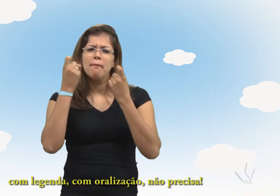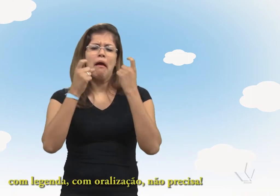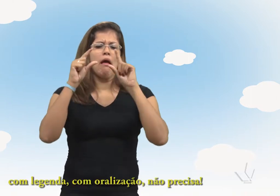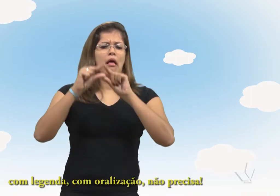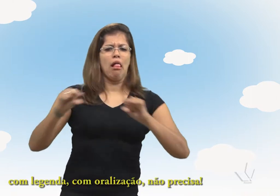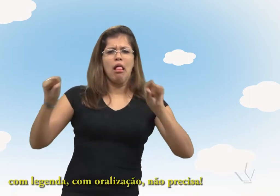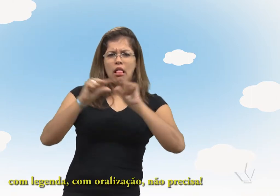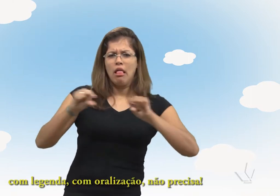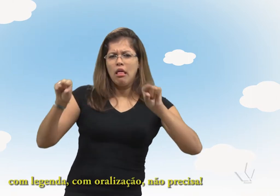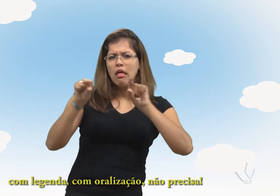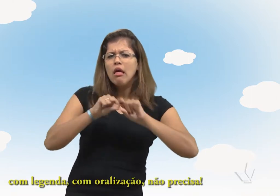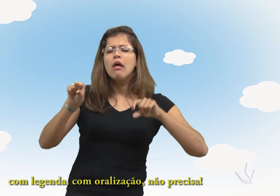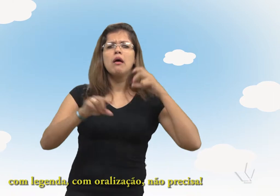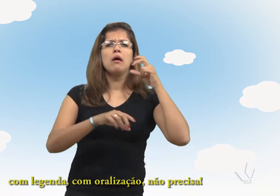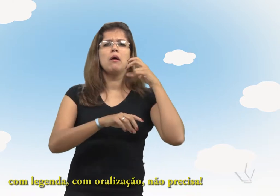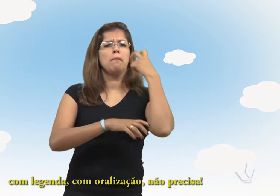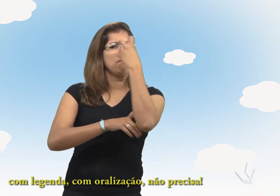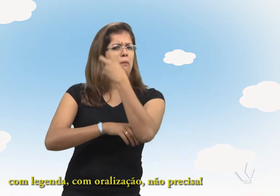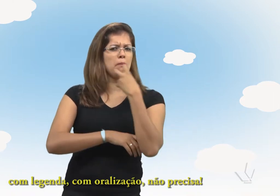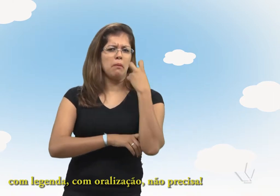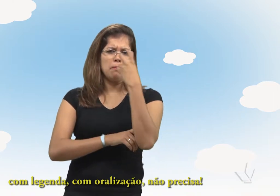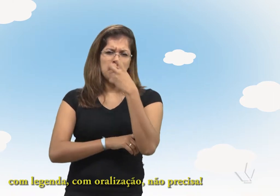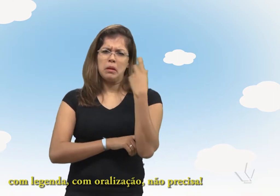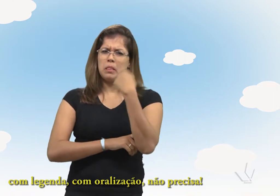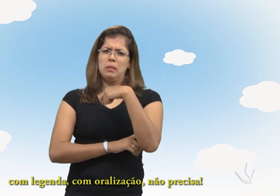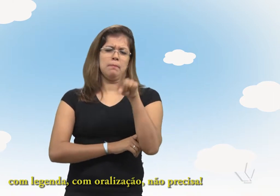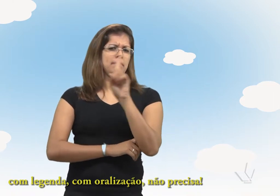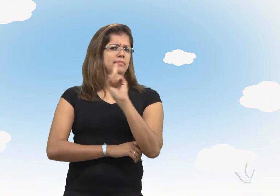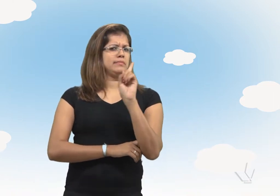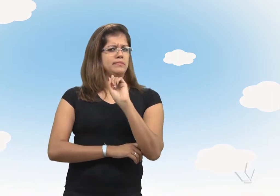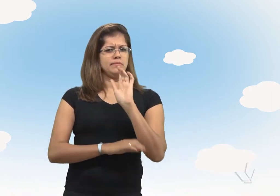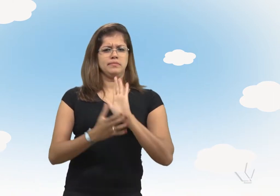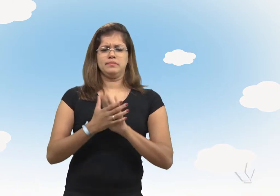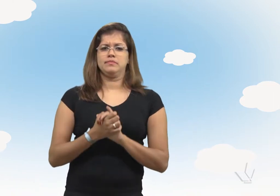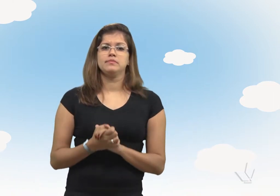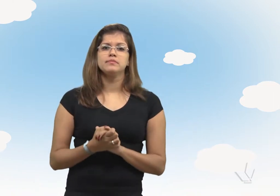legenda, com oralização, não precisa.